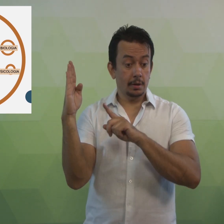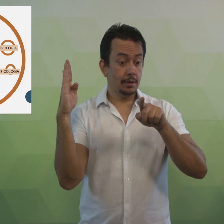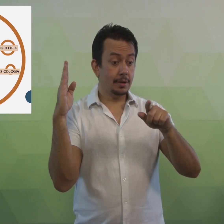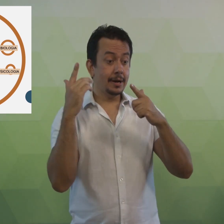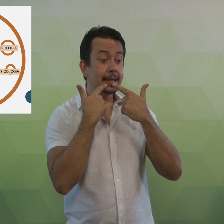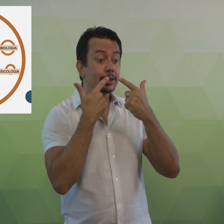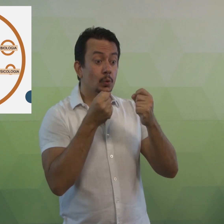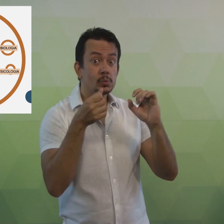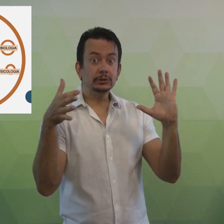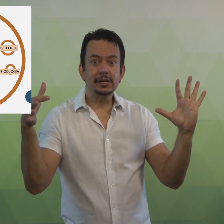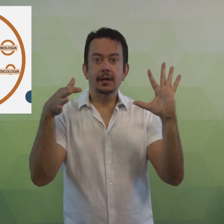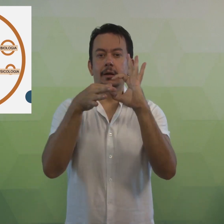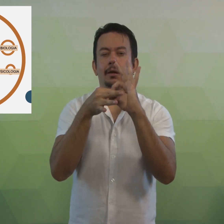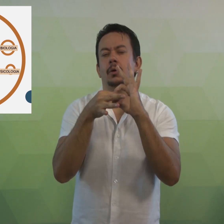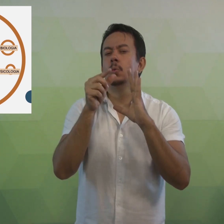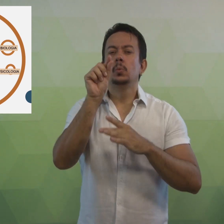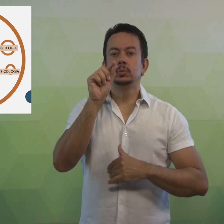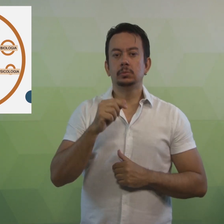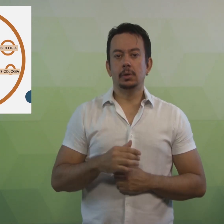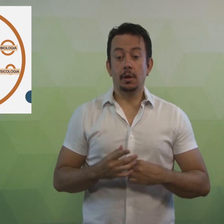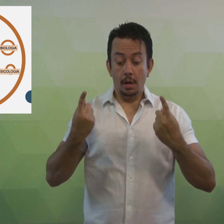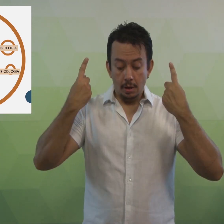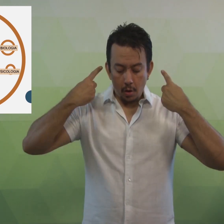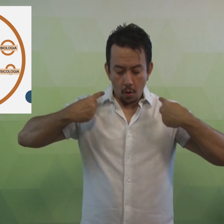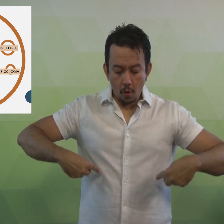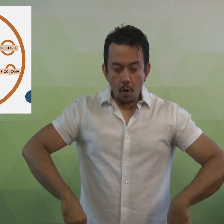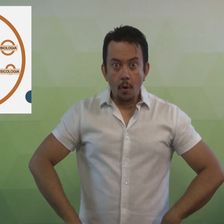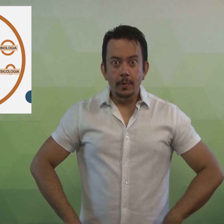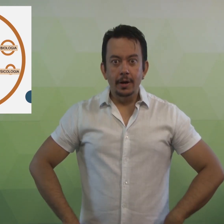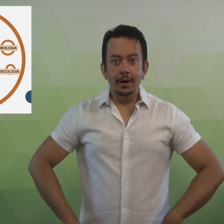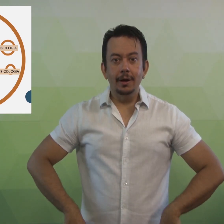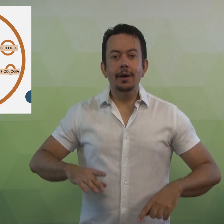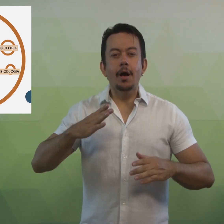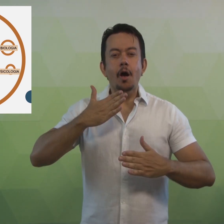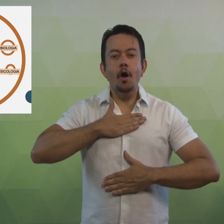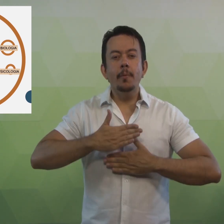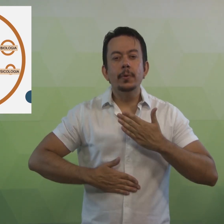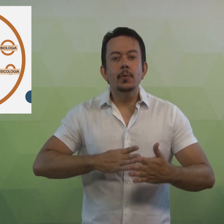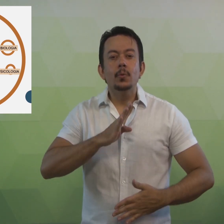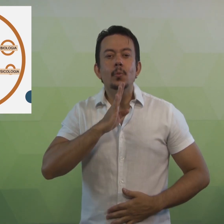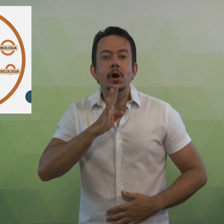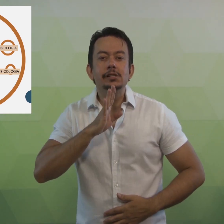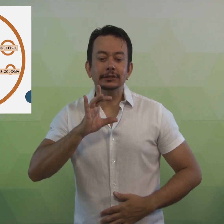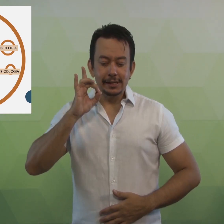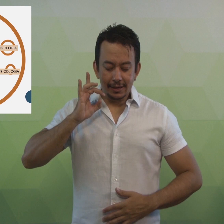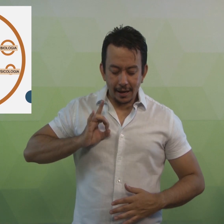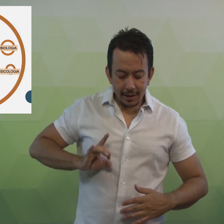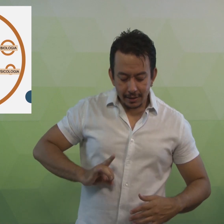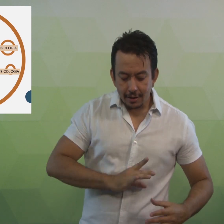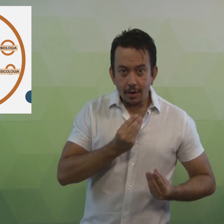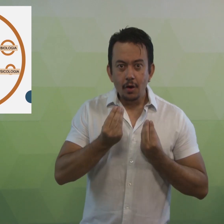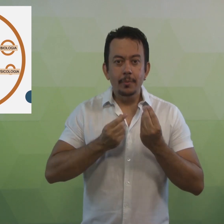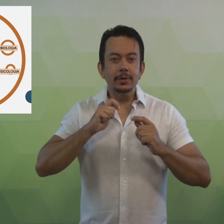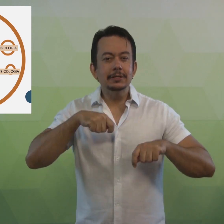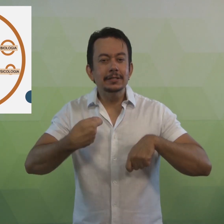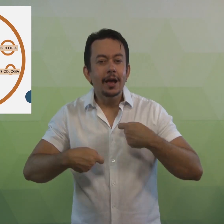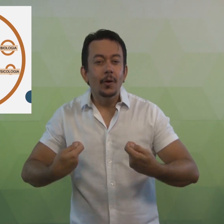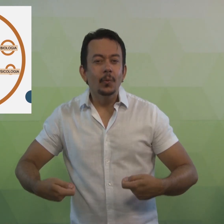linguística. A outra área que nós podemos associar é a biologia. A biologia corporal, como é o funcionamento do